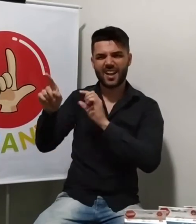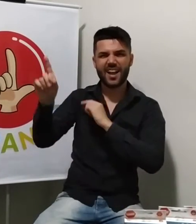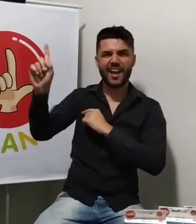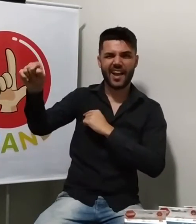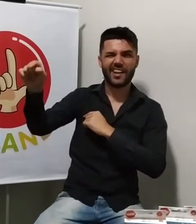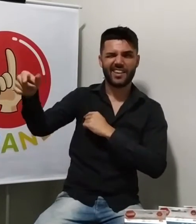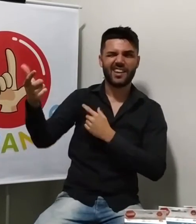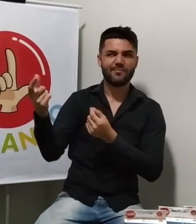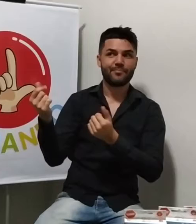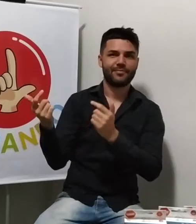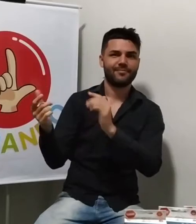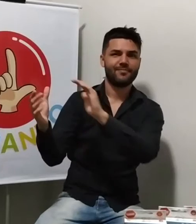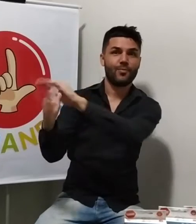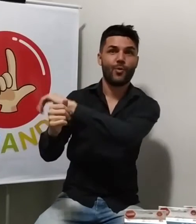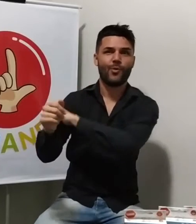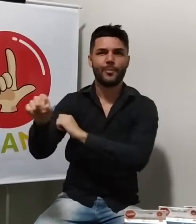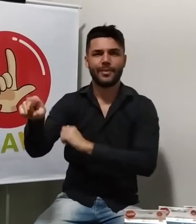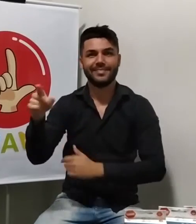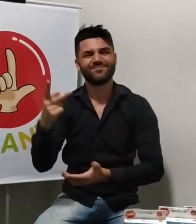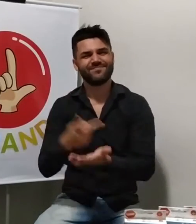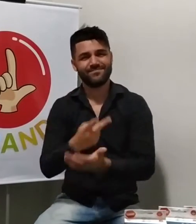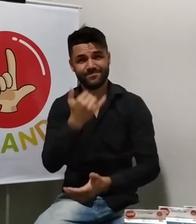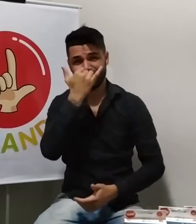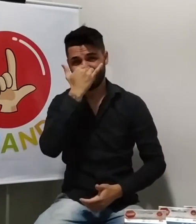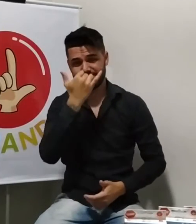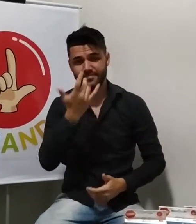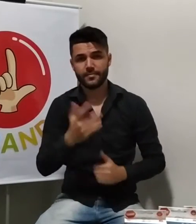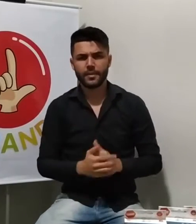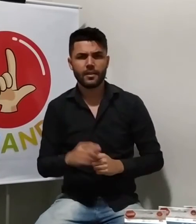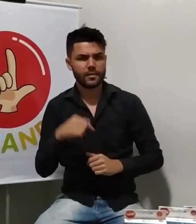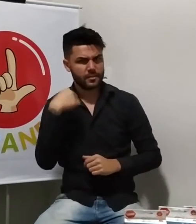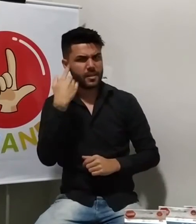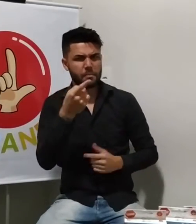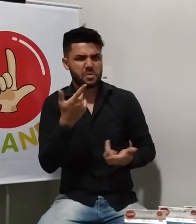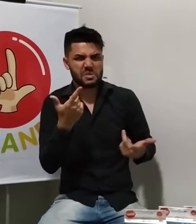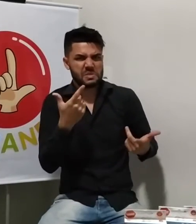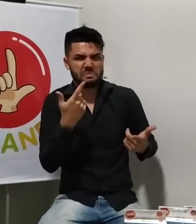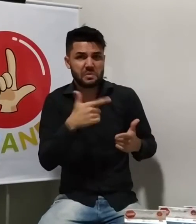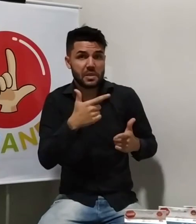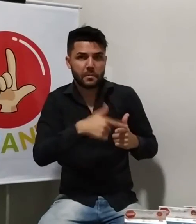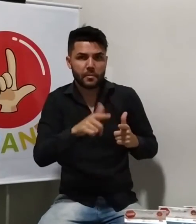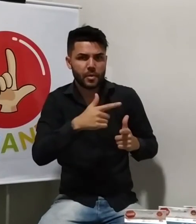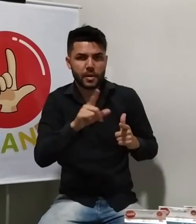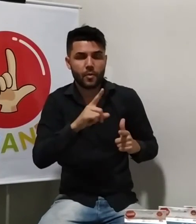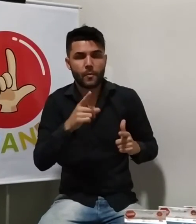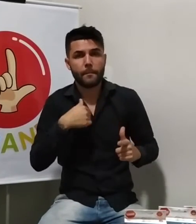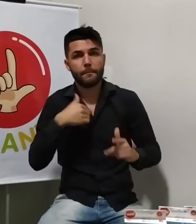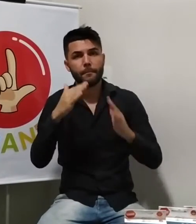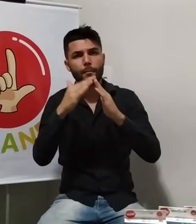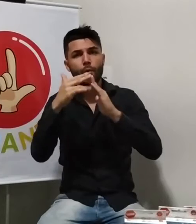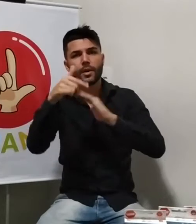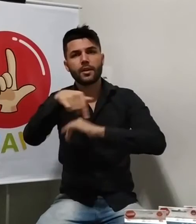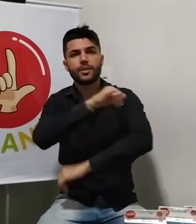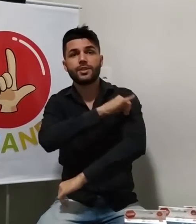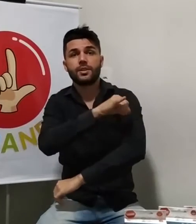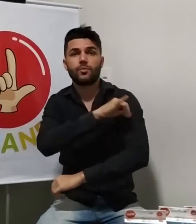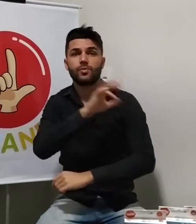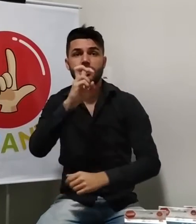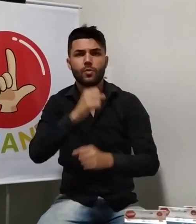com problemas, né, com desafios. E para um mineiro foi muito legal ter ido pro Rio, sabe? Você fica um pouco mais esperto, assim, né? O mineiro é muito